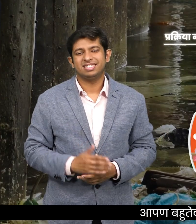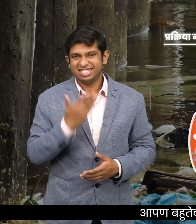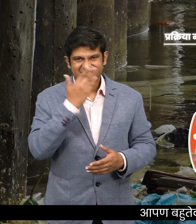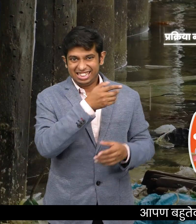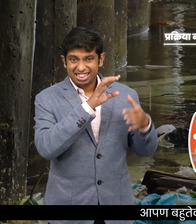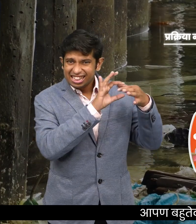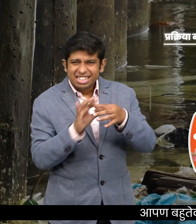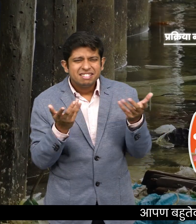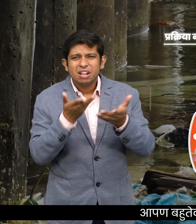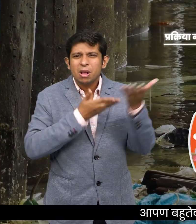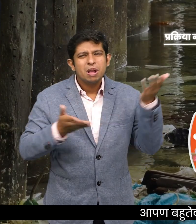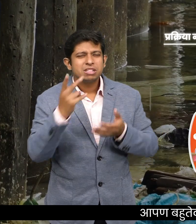आपण बहुतेकदा असे पाहतो की